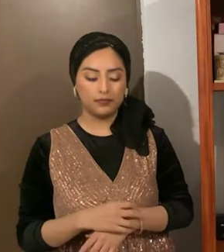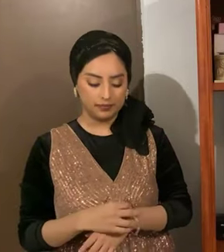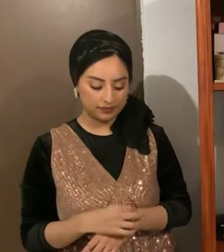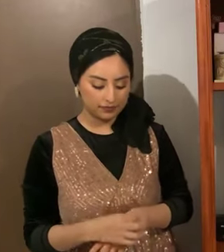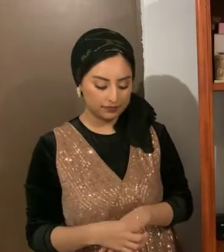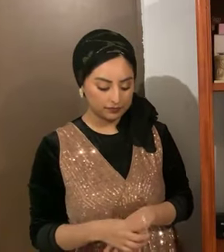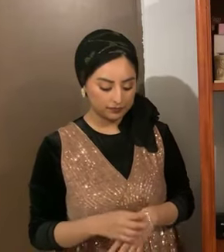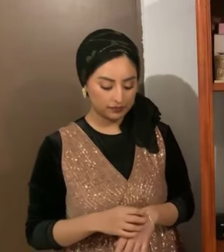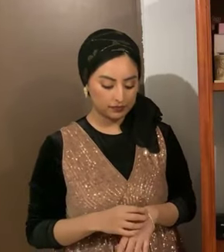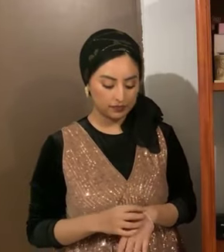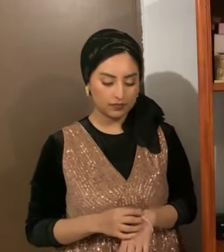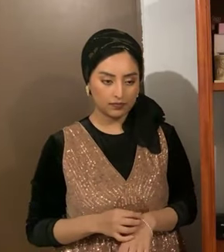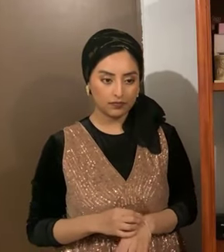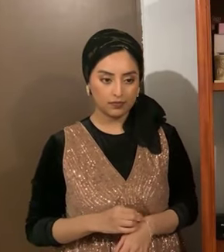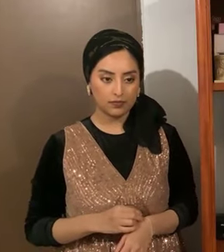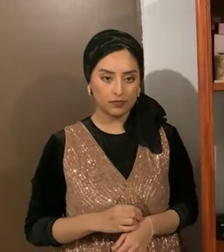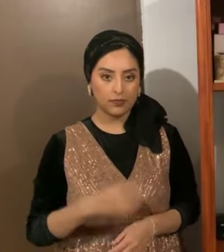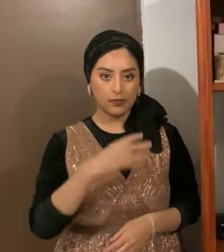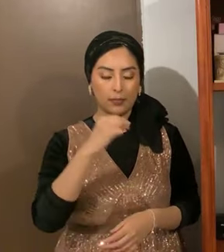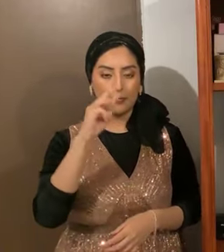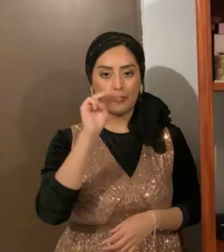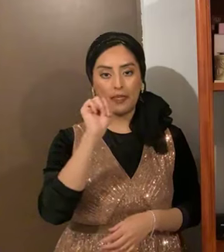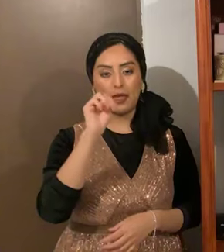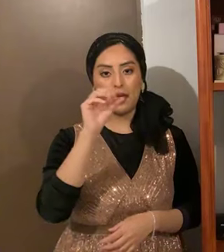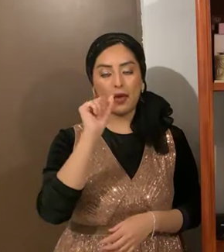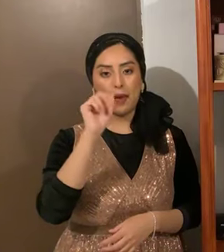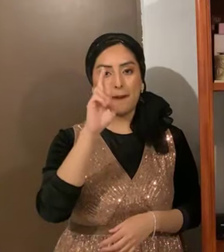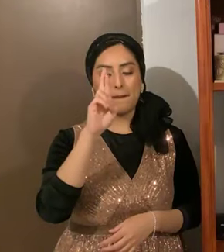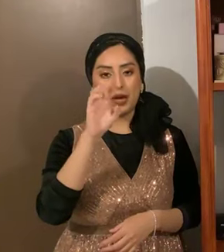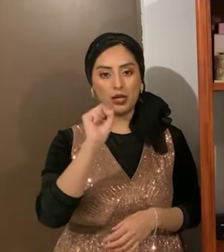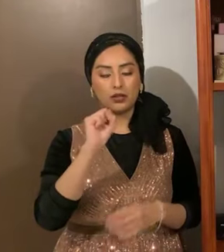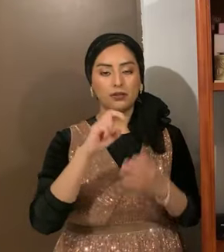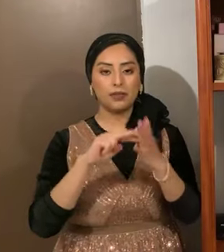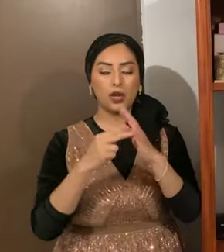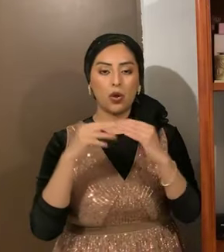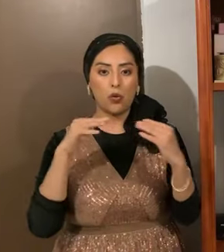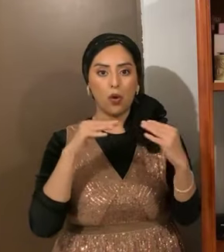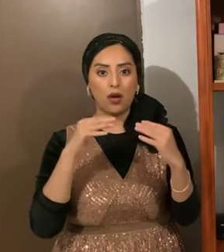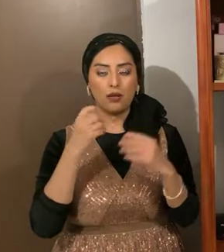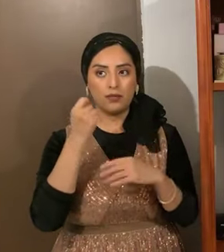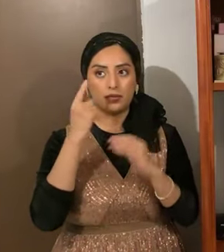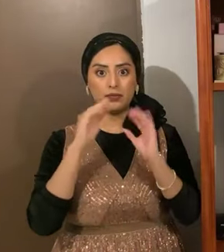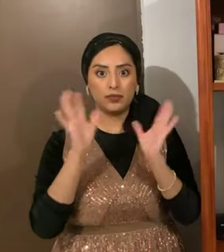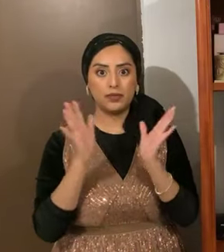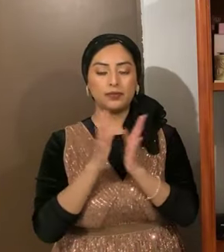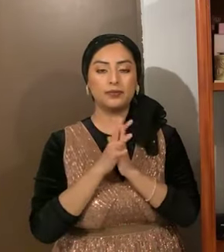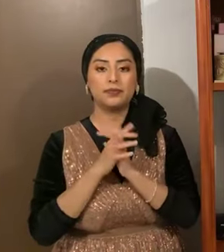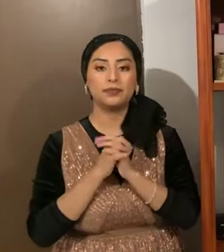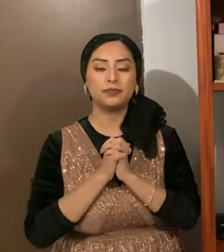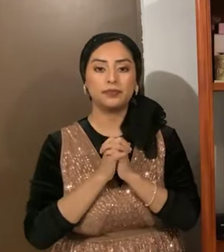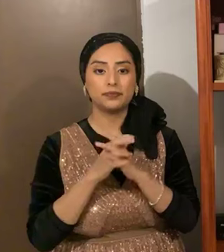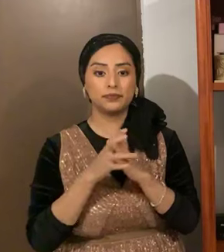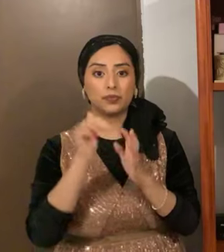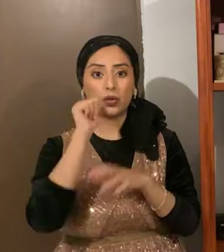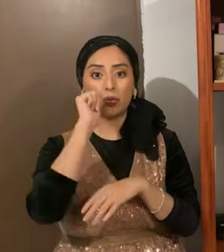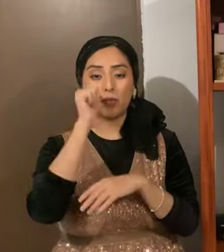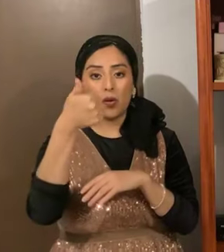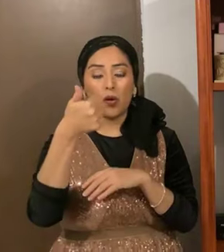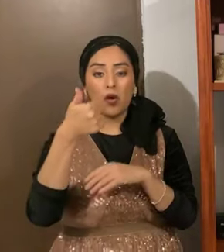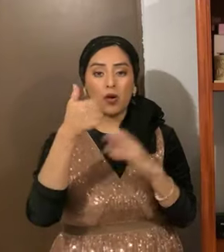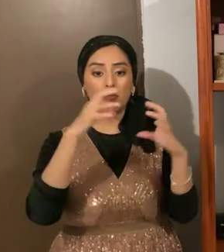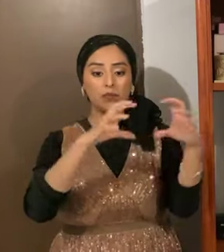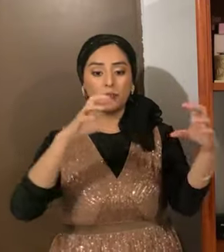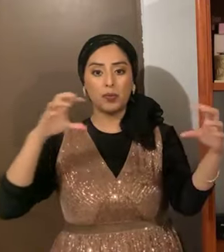Yahshua Mashiach. Y Marte, la guerra, más claro ni el agua. Y luego la alineación planetaria, que les